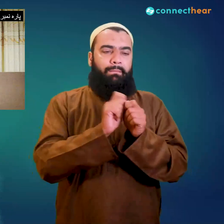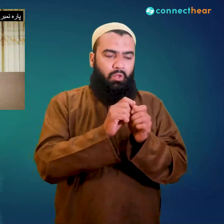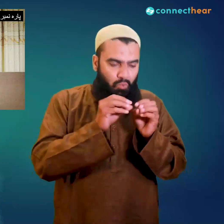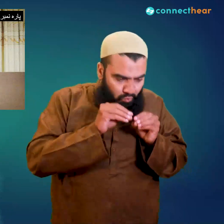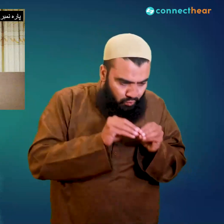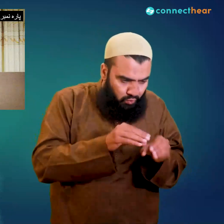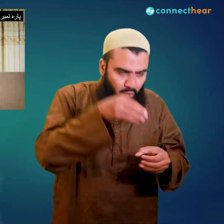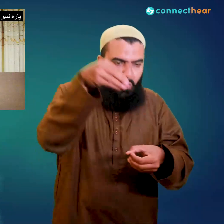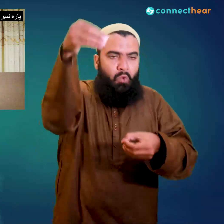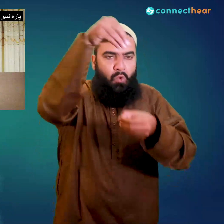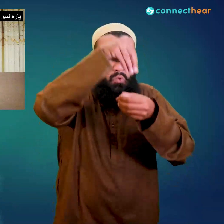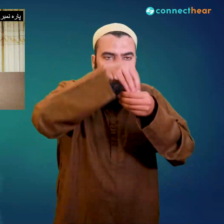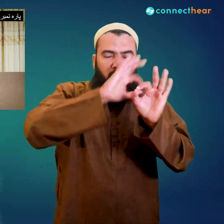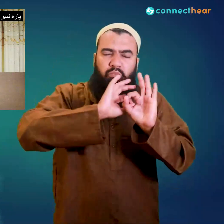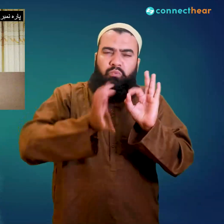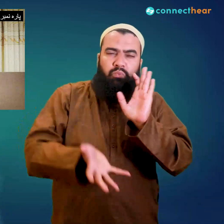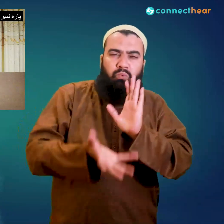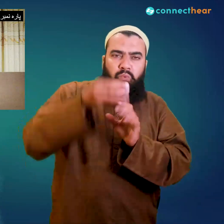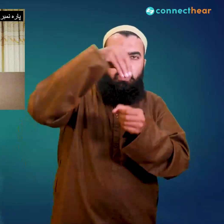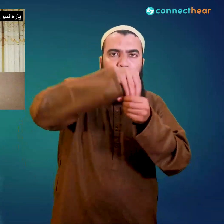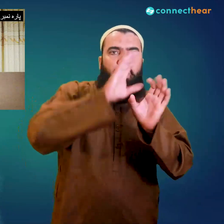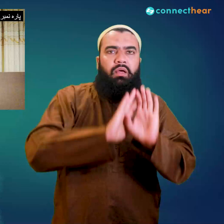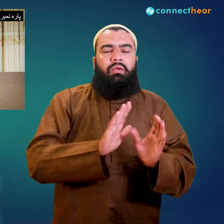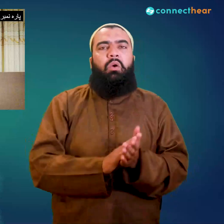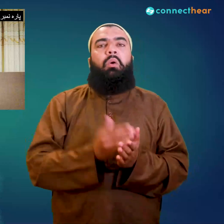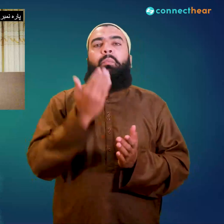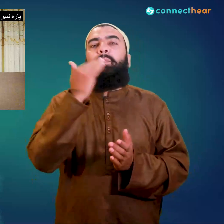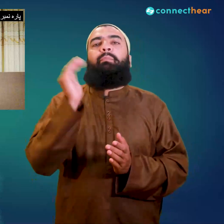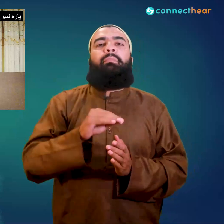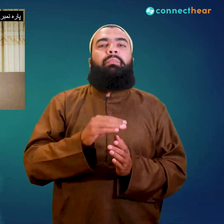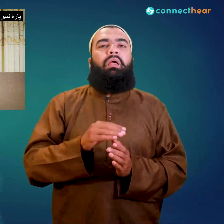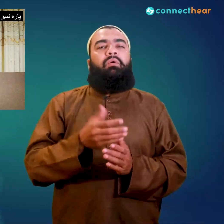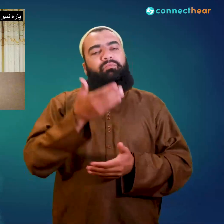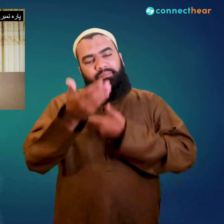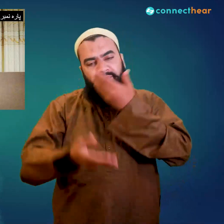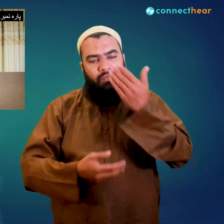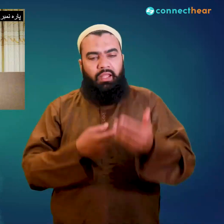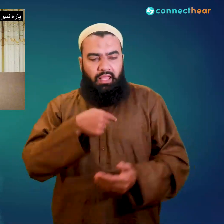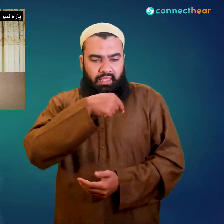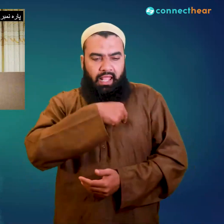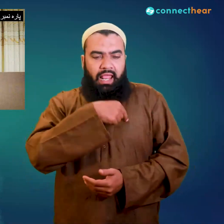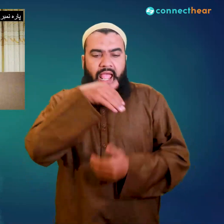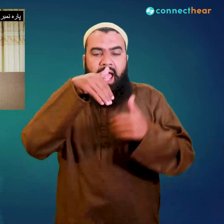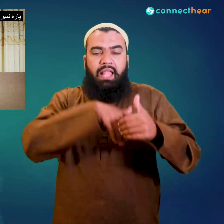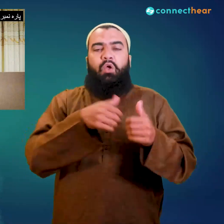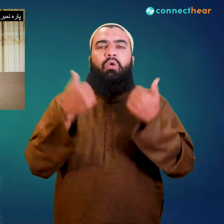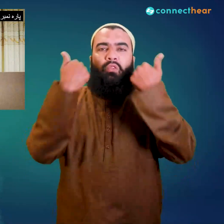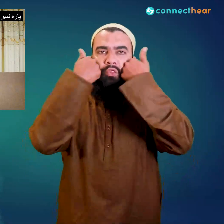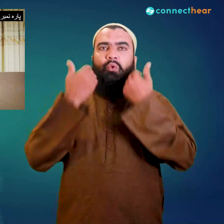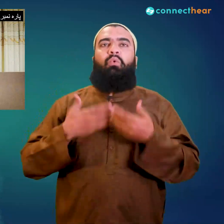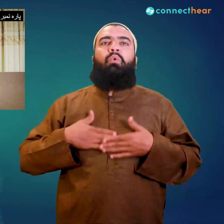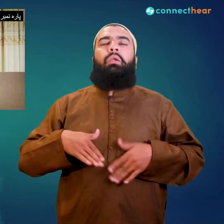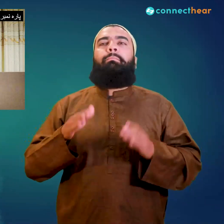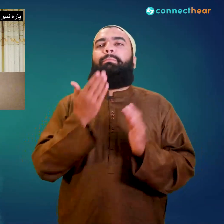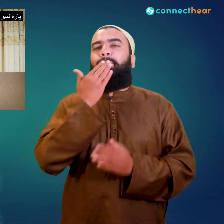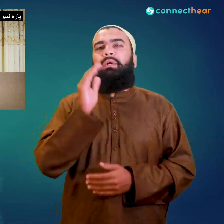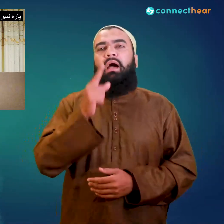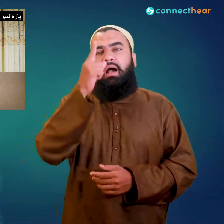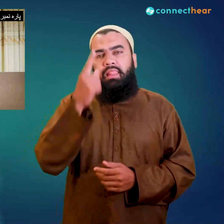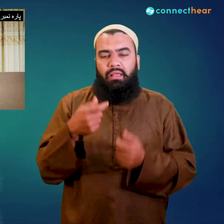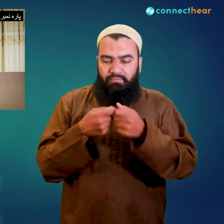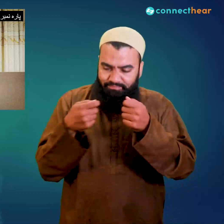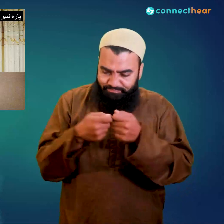دیتا ہے، اور فرمایا دلوں کا اطمینان تو ہے ہی اللہ کے ذکر میں، الا بذکر اللہ تطمئن